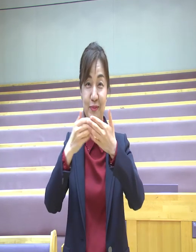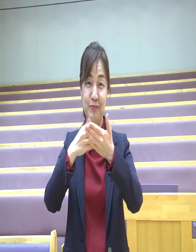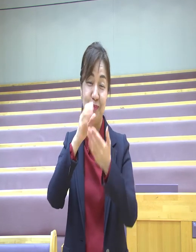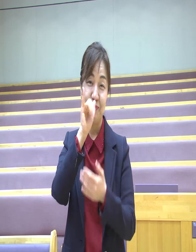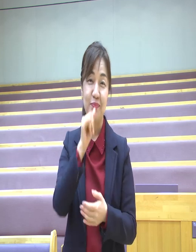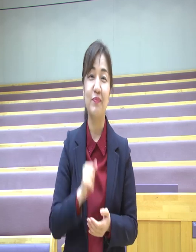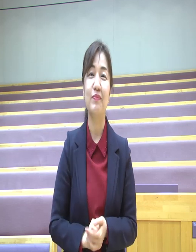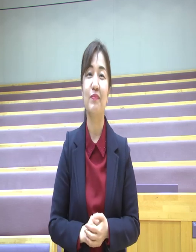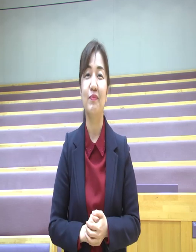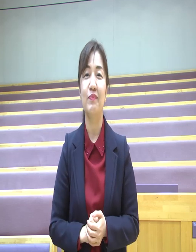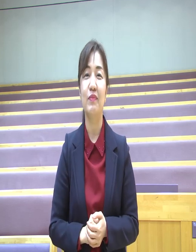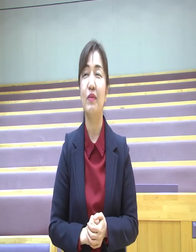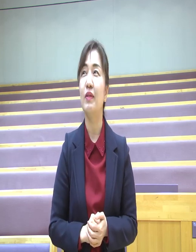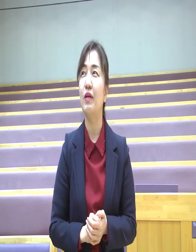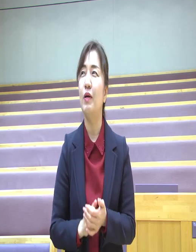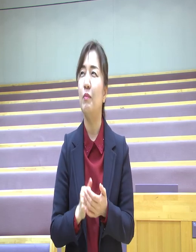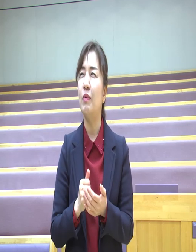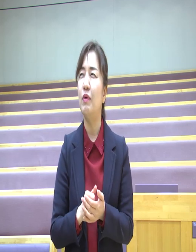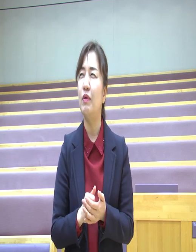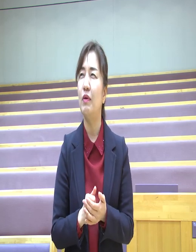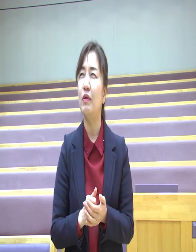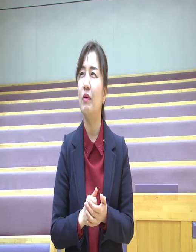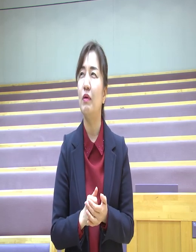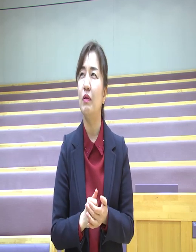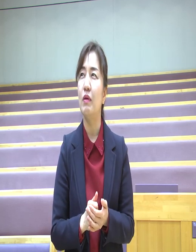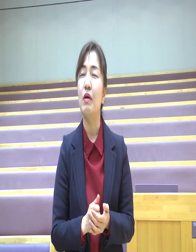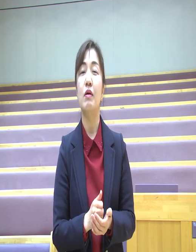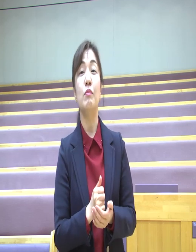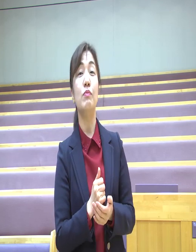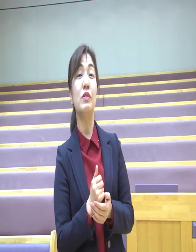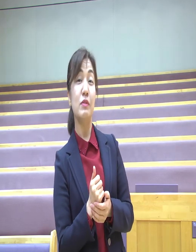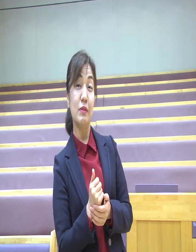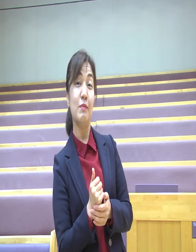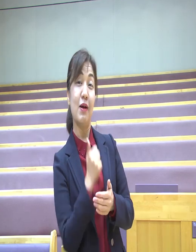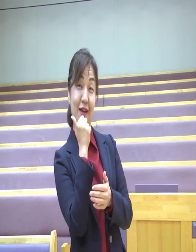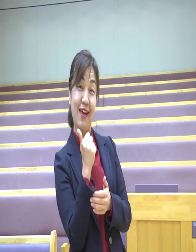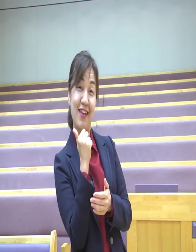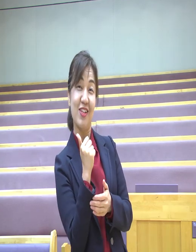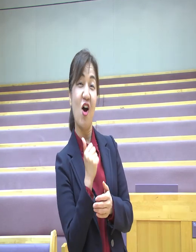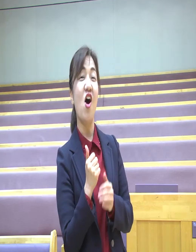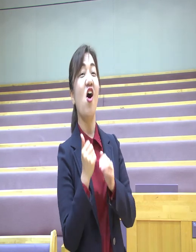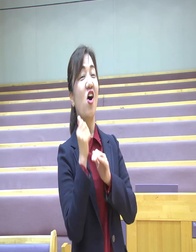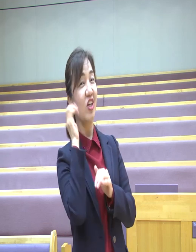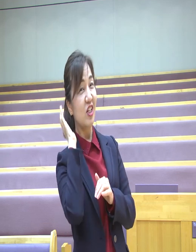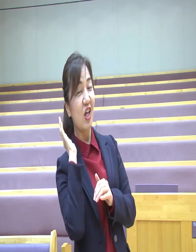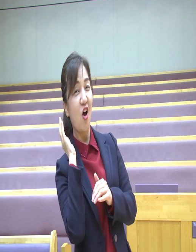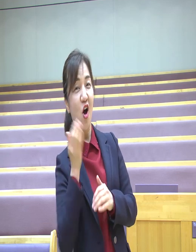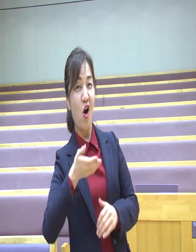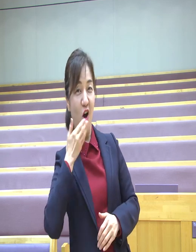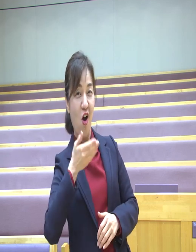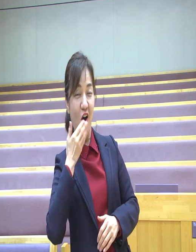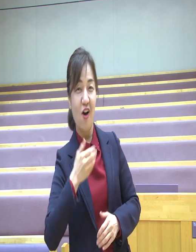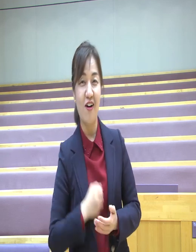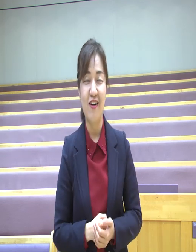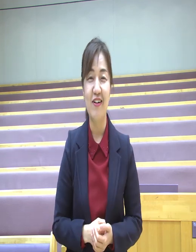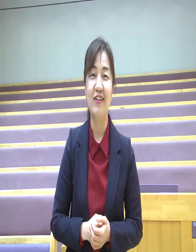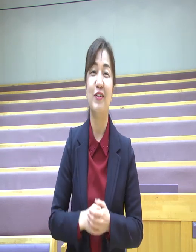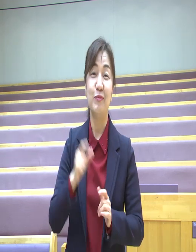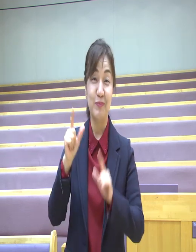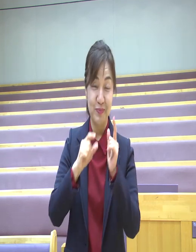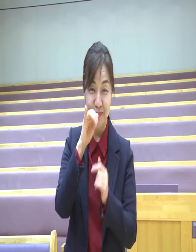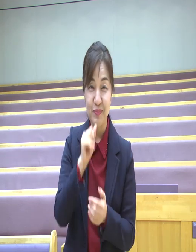그림에 나와 있죠. 이렇게 엎드리거나 또 비스듬하게 이렇게 기대어서 이렇게